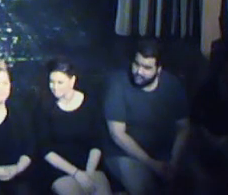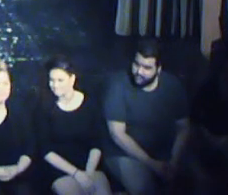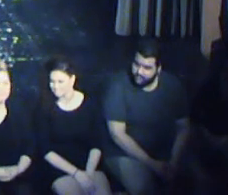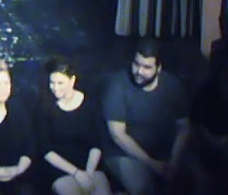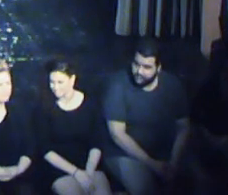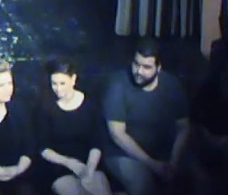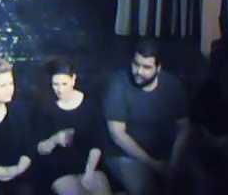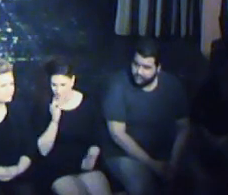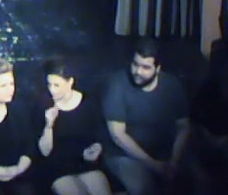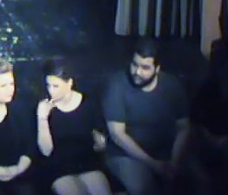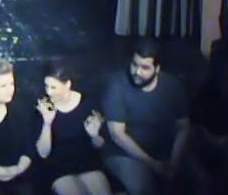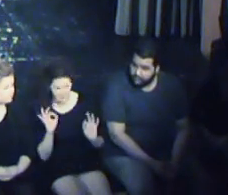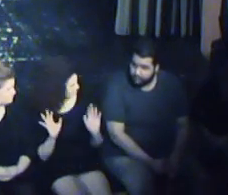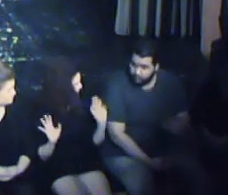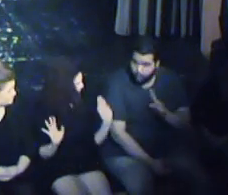No nos ve nadie, ¿no? No,